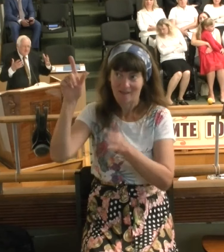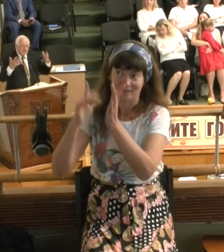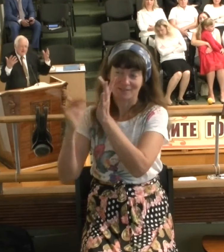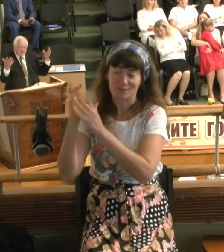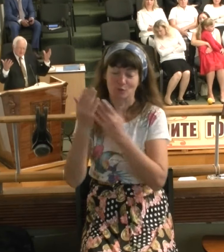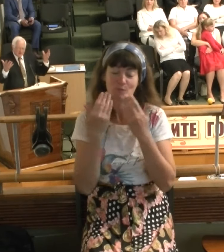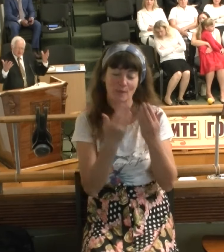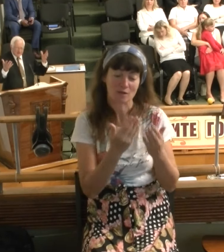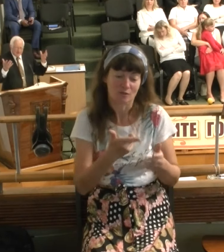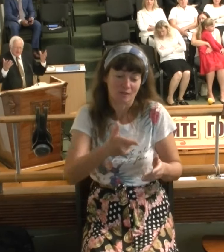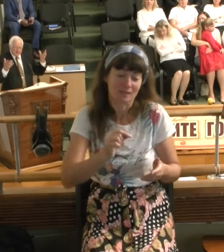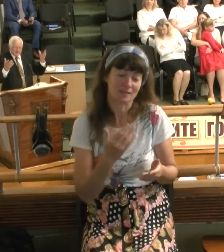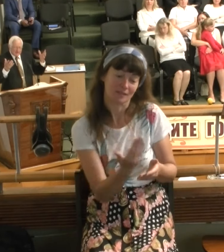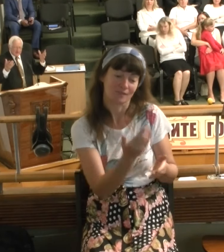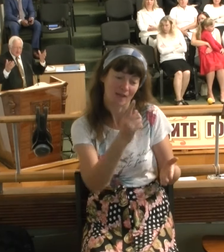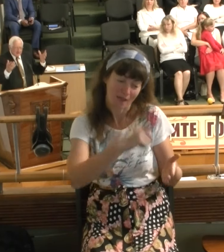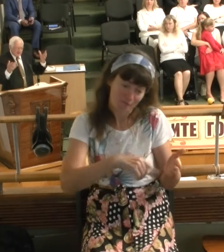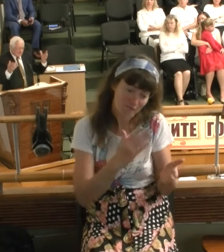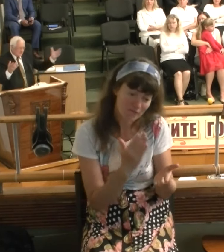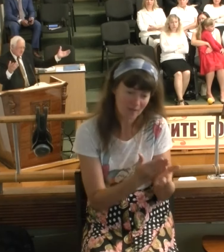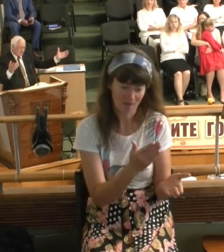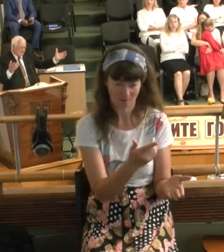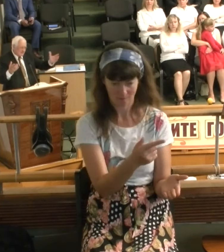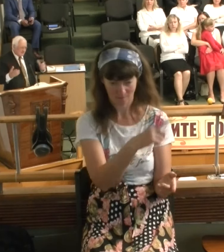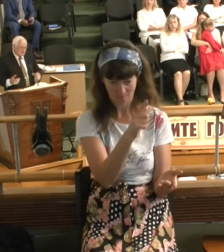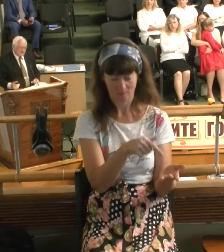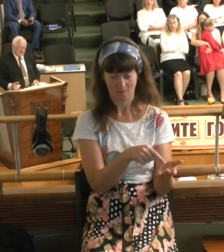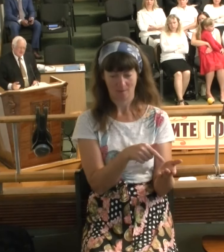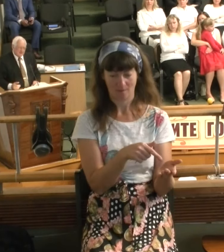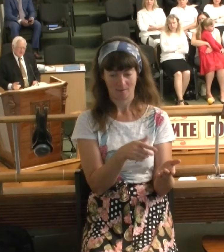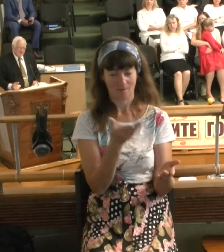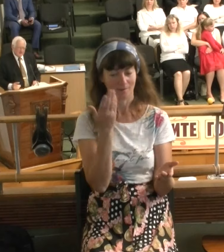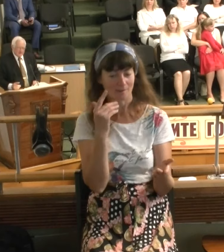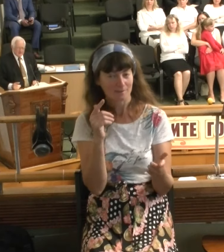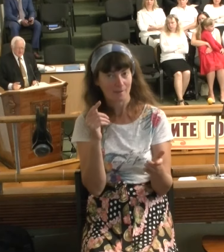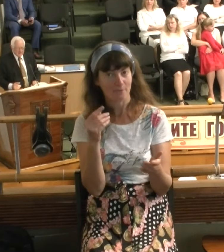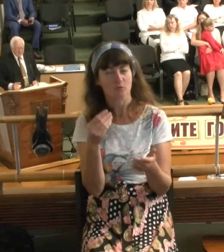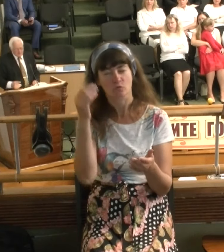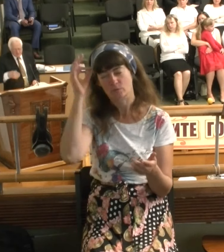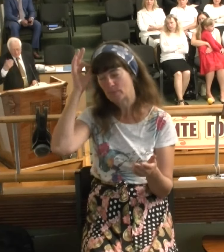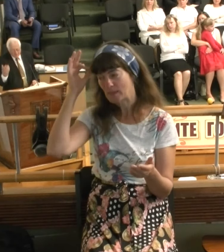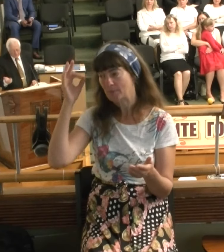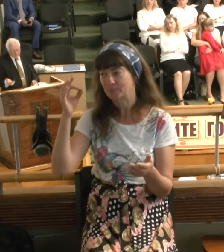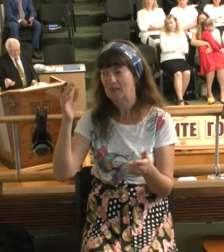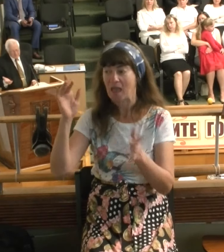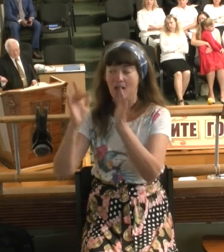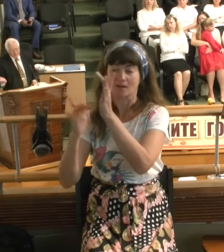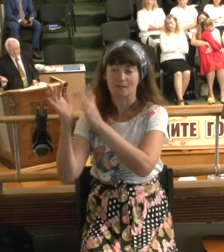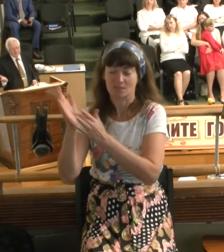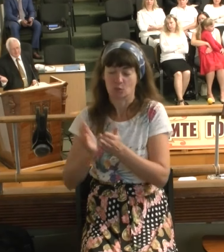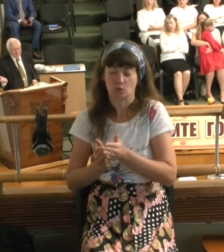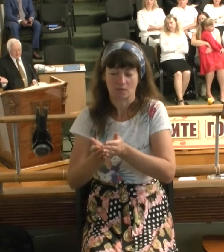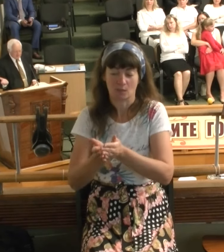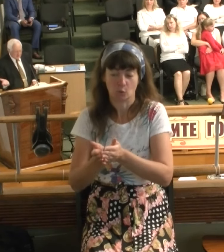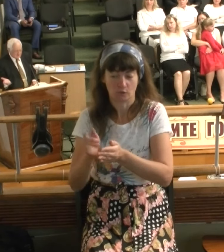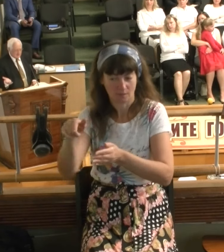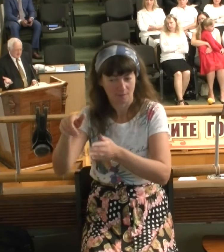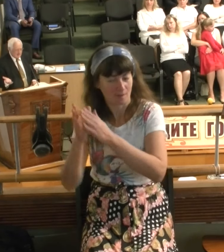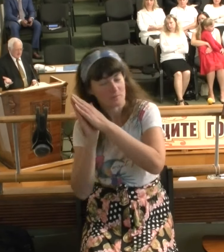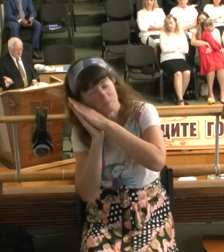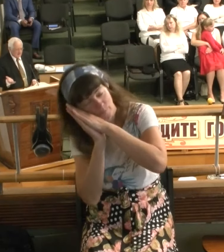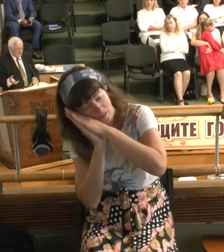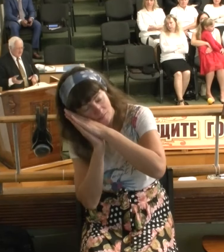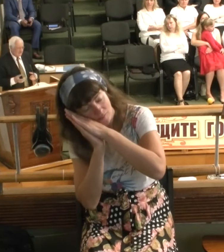переживали, погибаем, а он спал на корме, ему пришлось спросить учеников, где вера